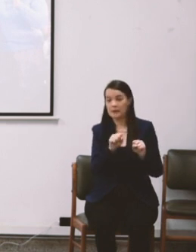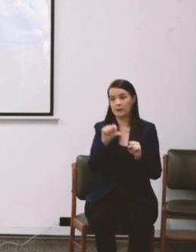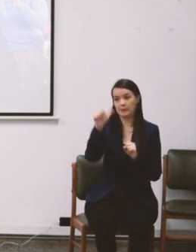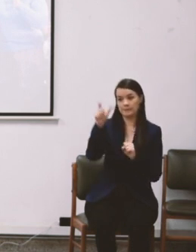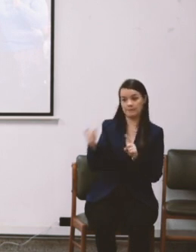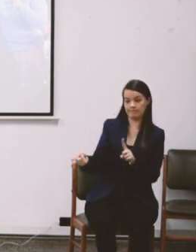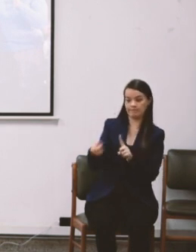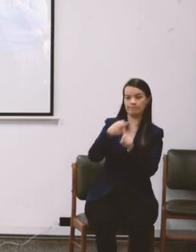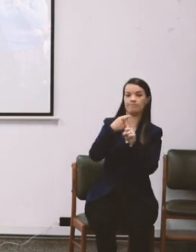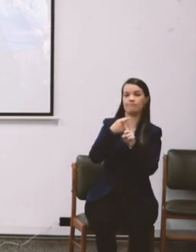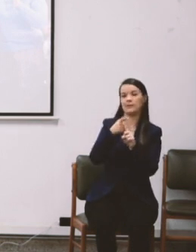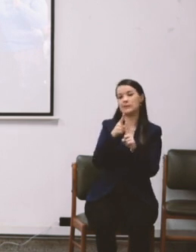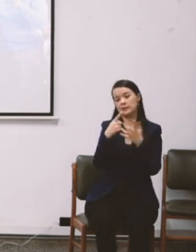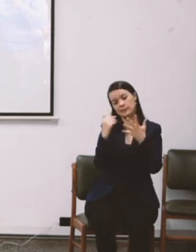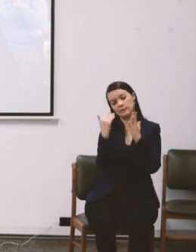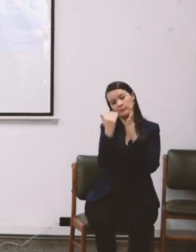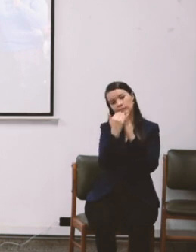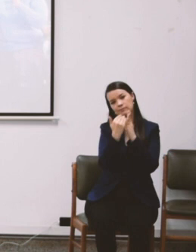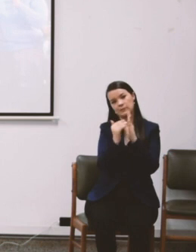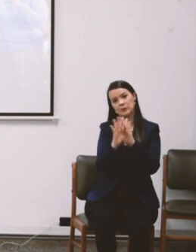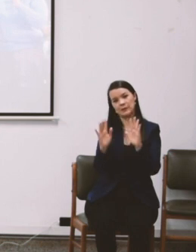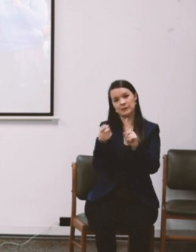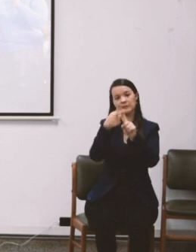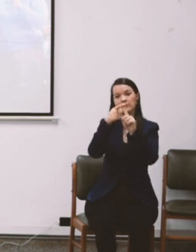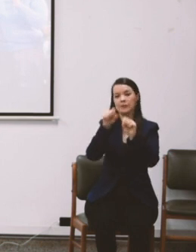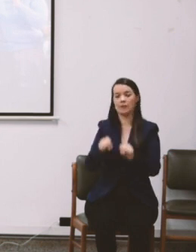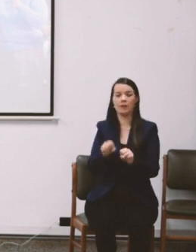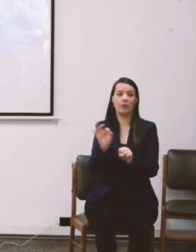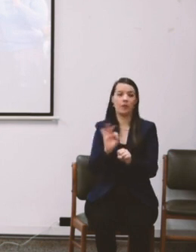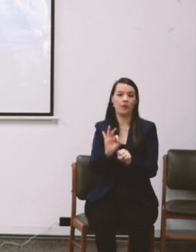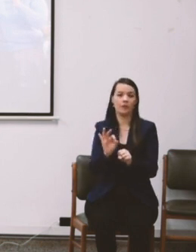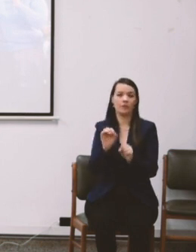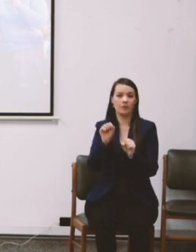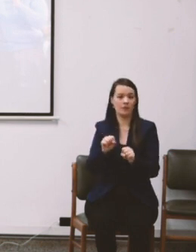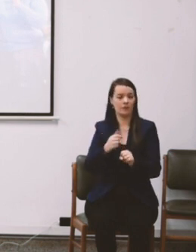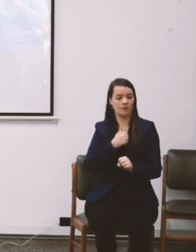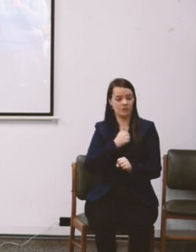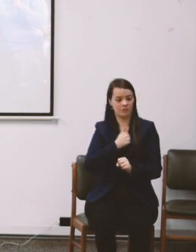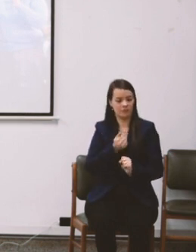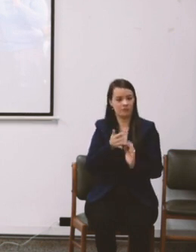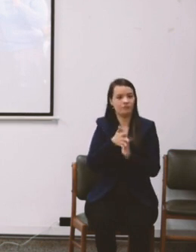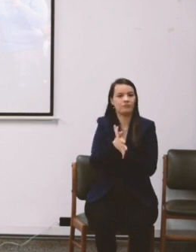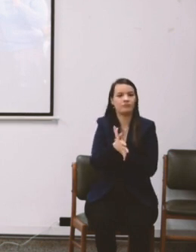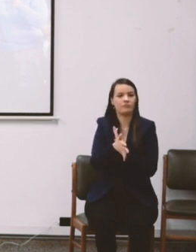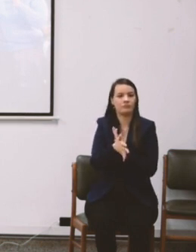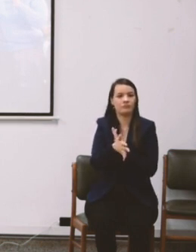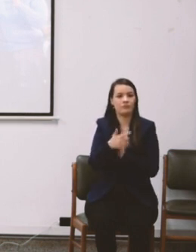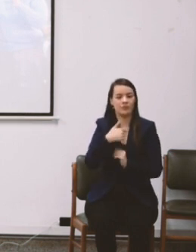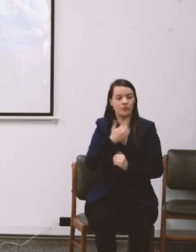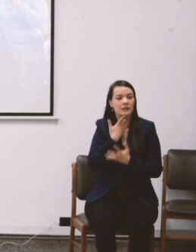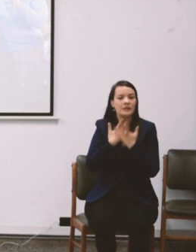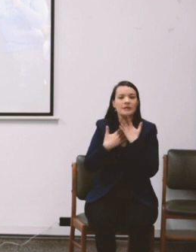otras personas ajenas a una discapacidad, pero además a ser sujetos de enunciación y por tanto sujetos de